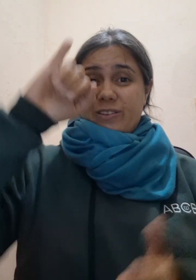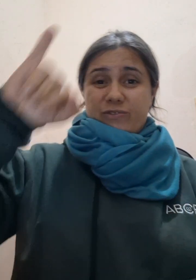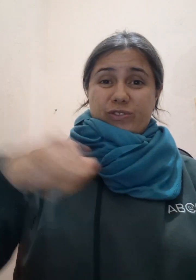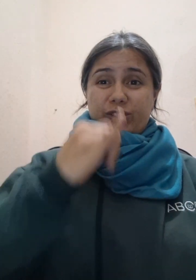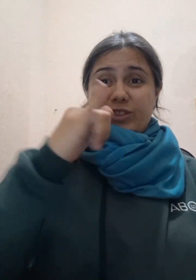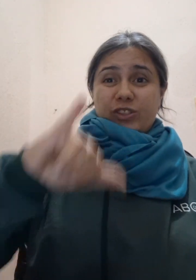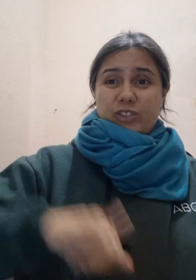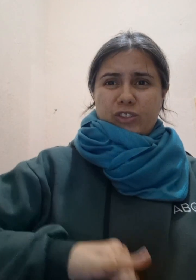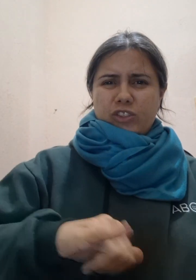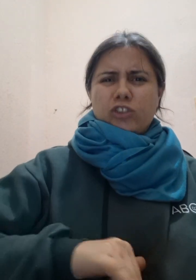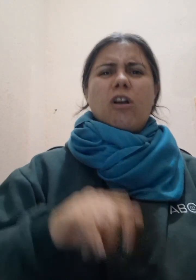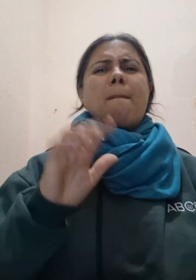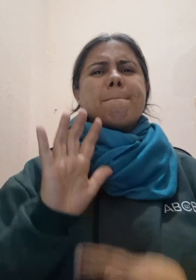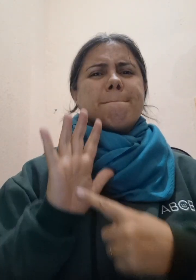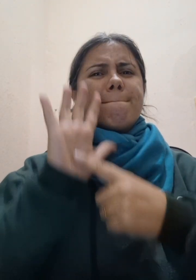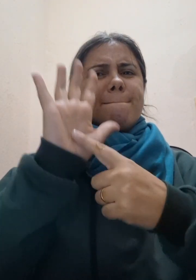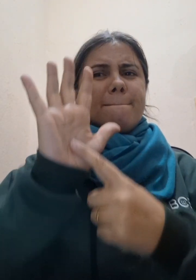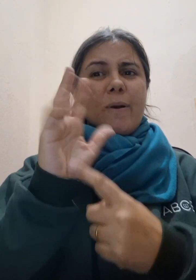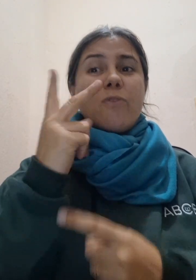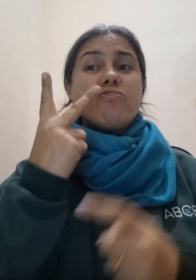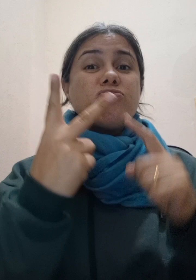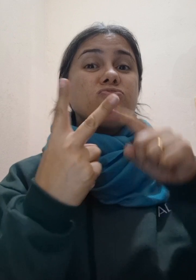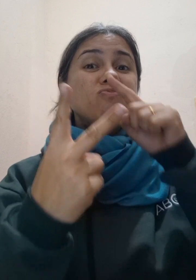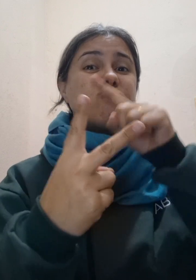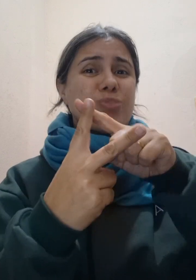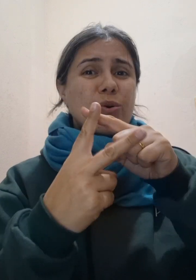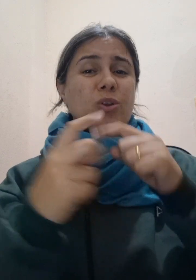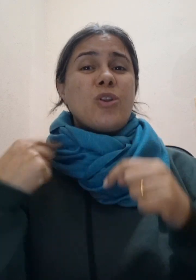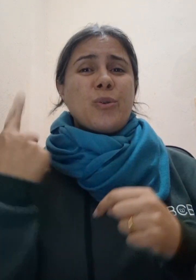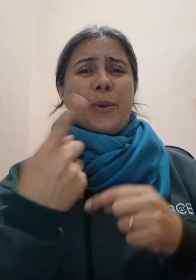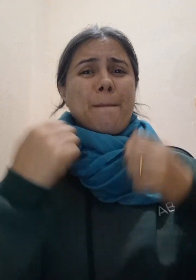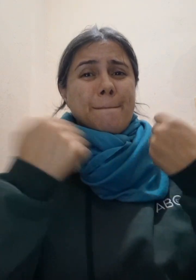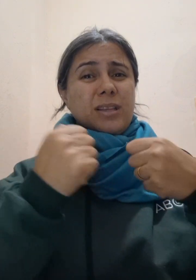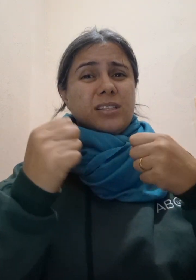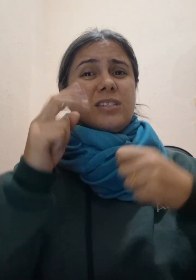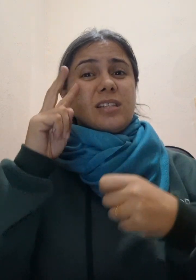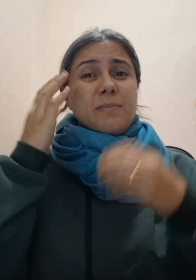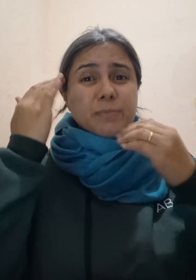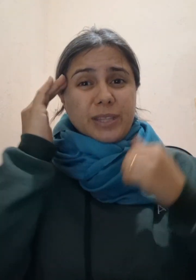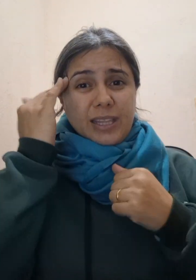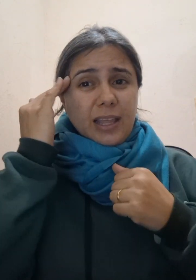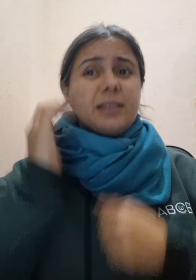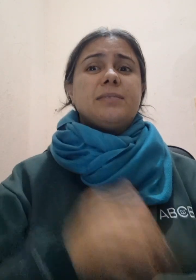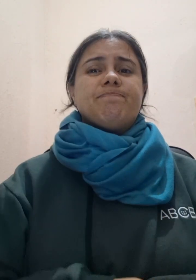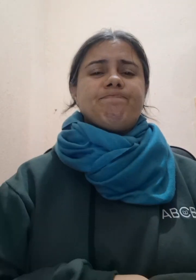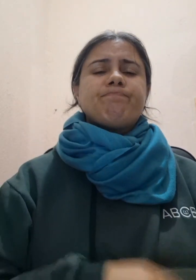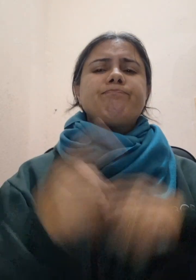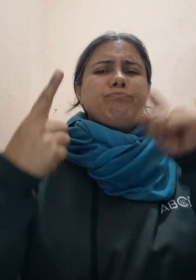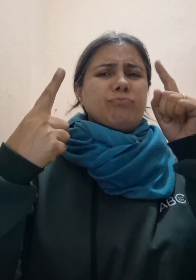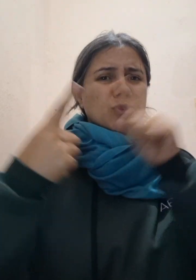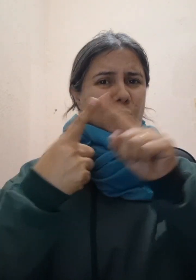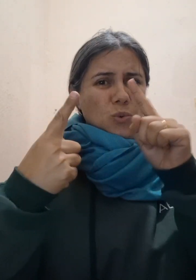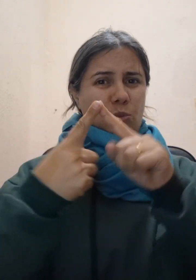sofrimento? O livro de Jó mostra dois aspectos, que a gente precisa